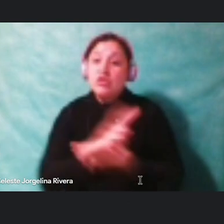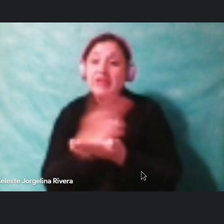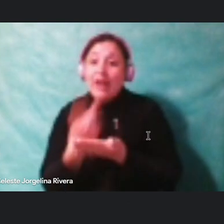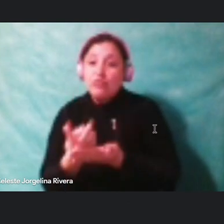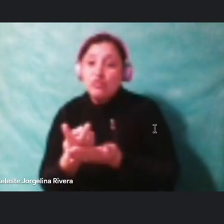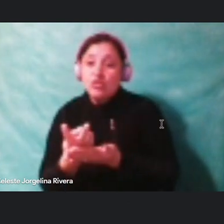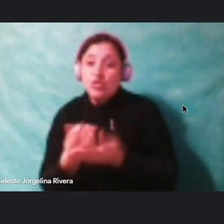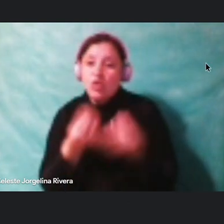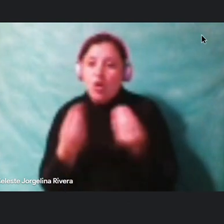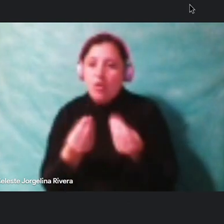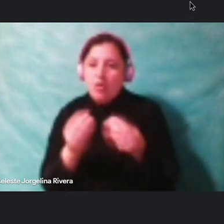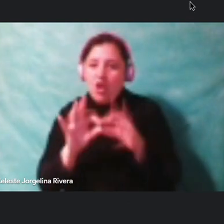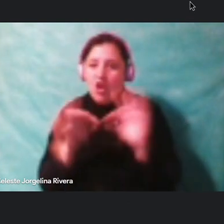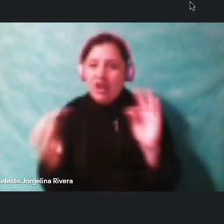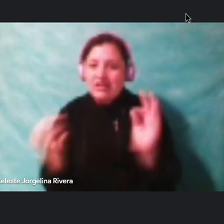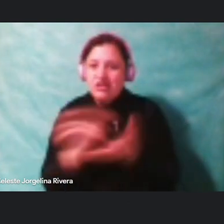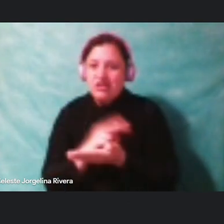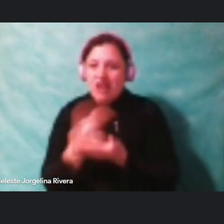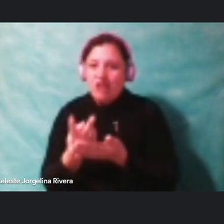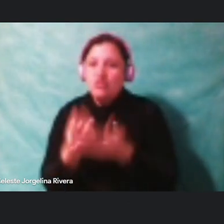frase?